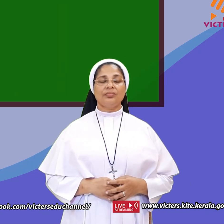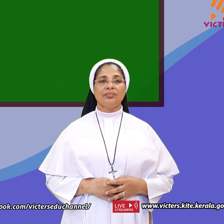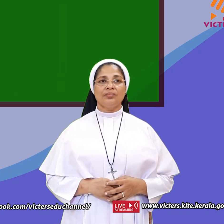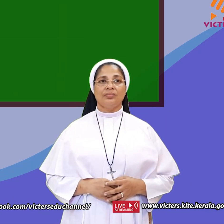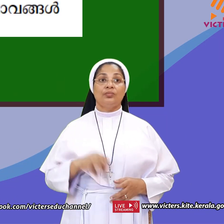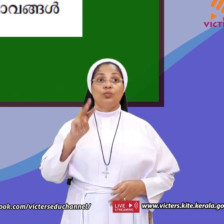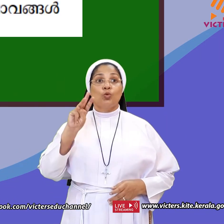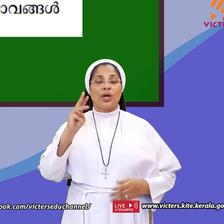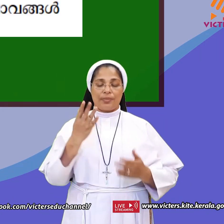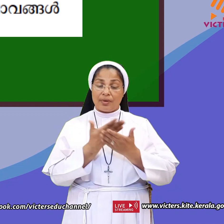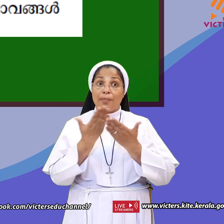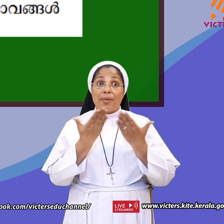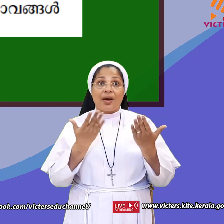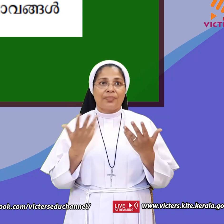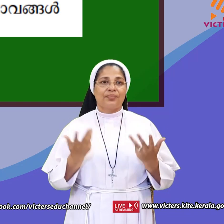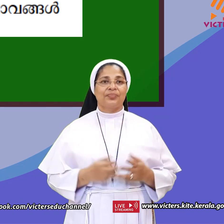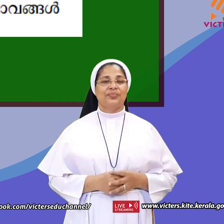മൂന്നാമത്തെ പാഠമായ